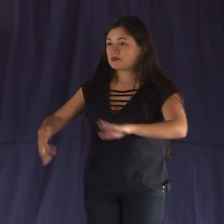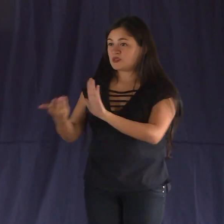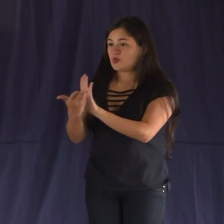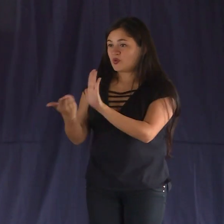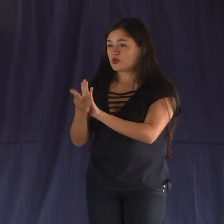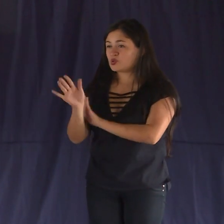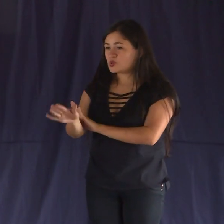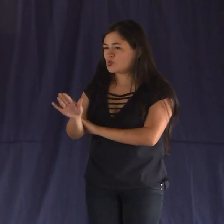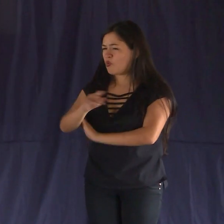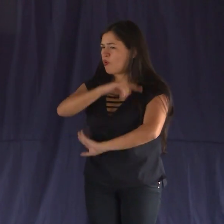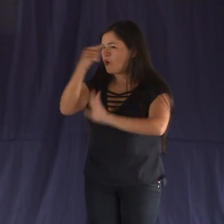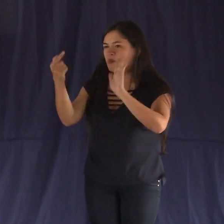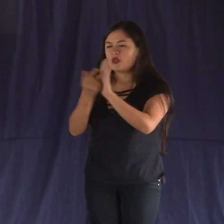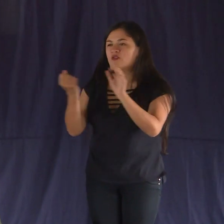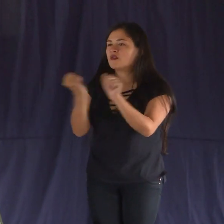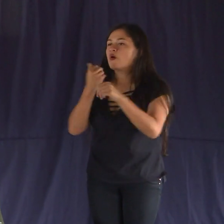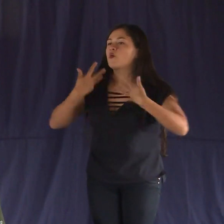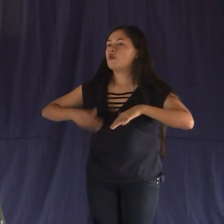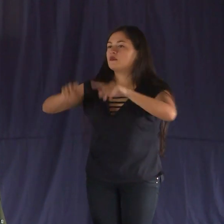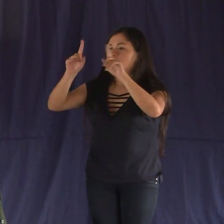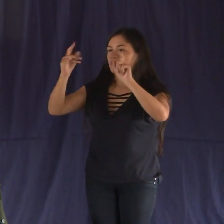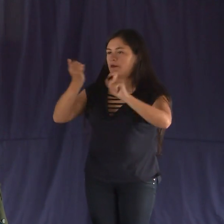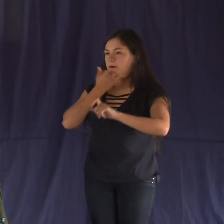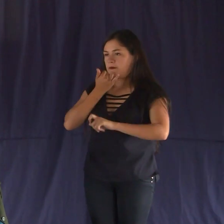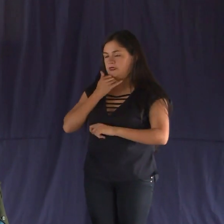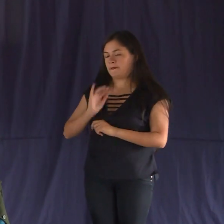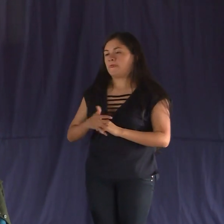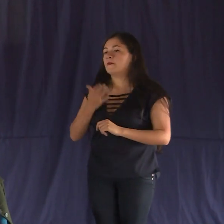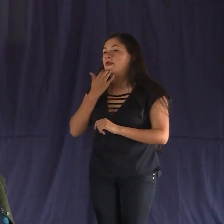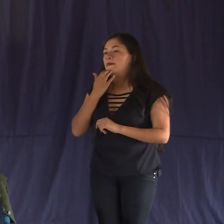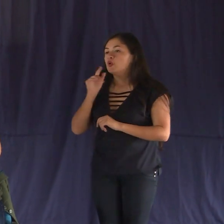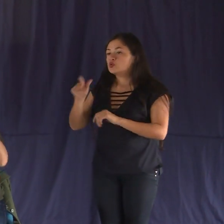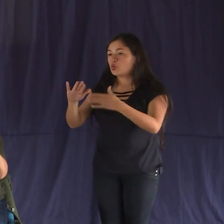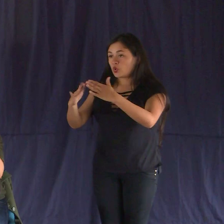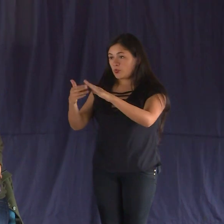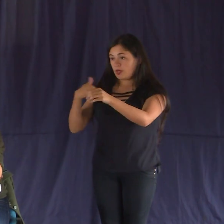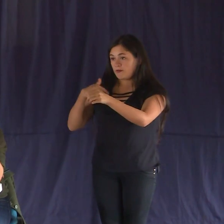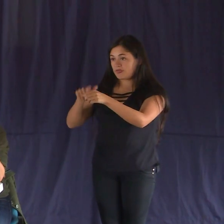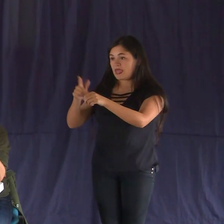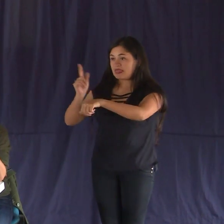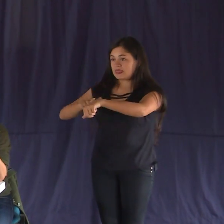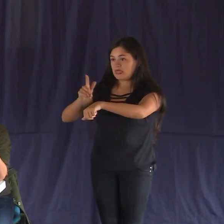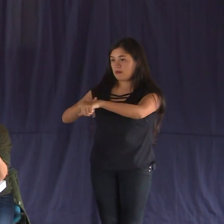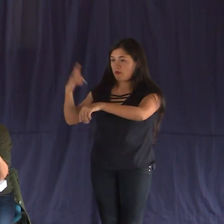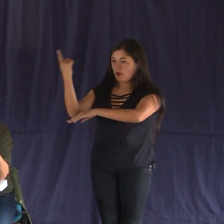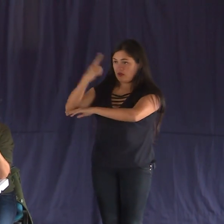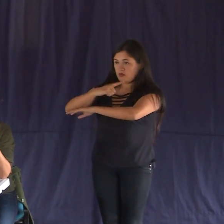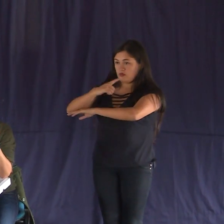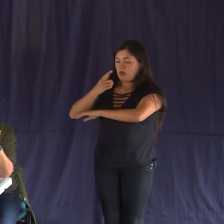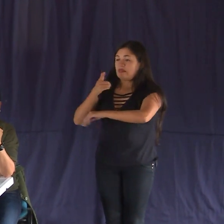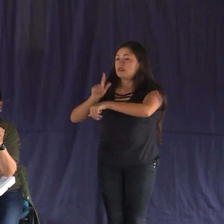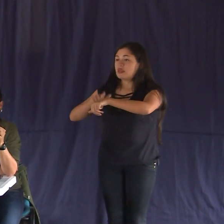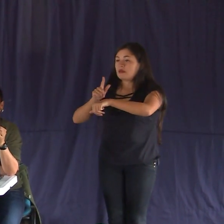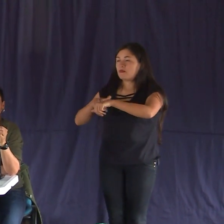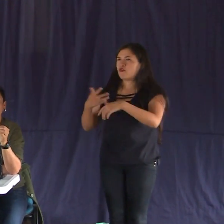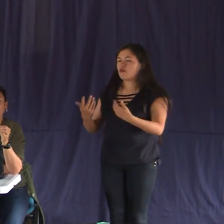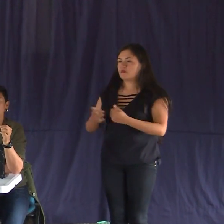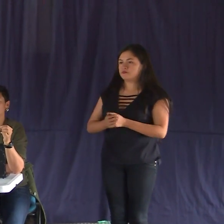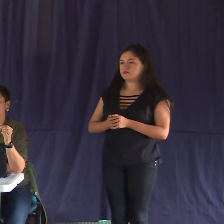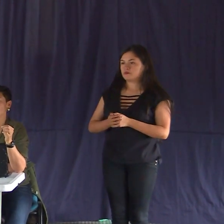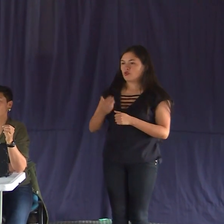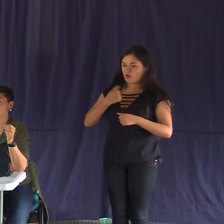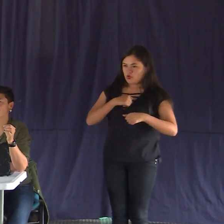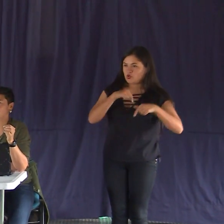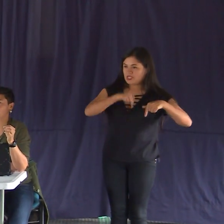el tiempo, por ejemplo, el tiempo en el día es, no lo, lo tienen